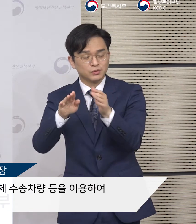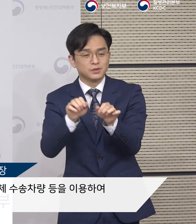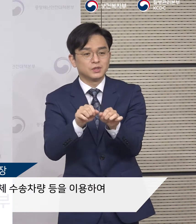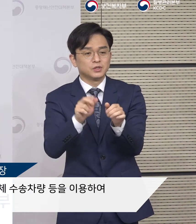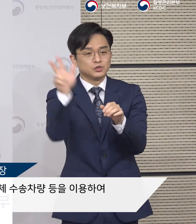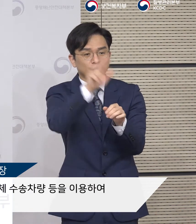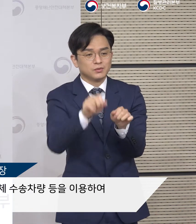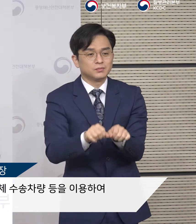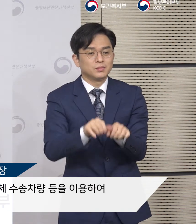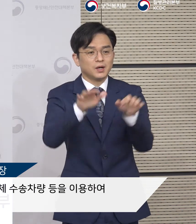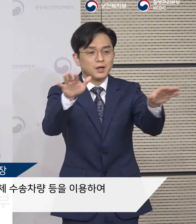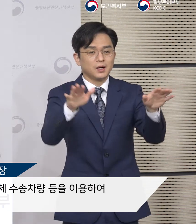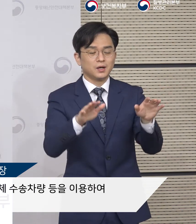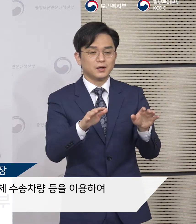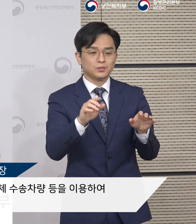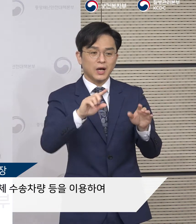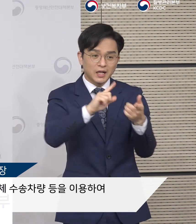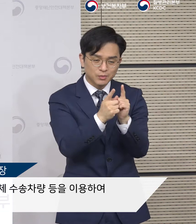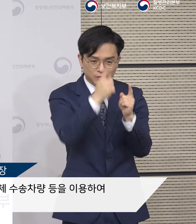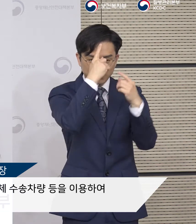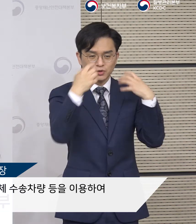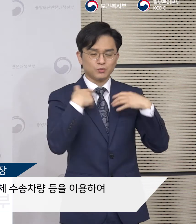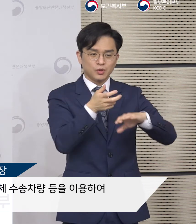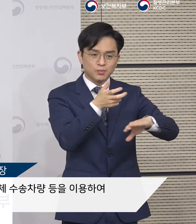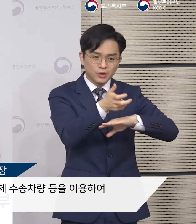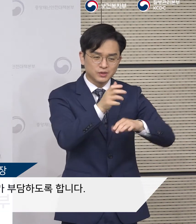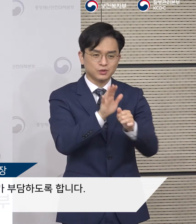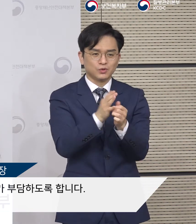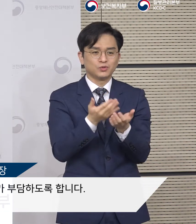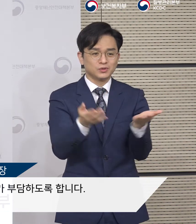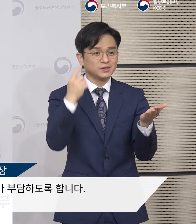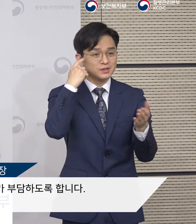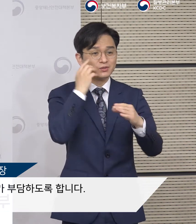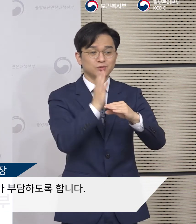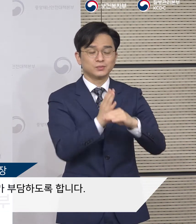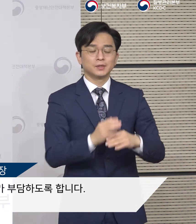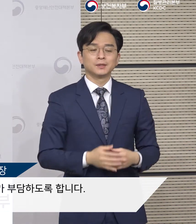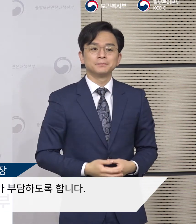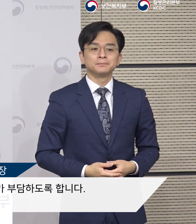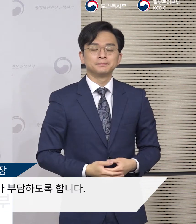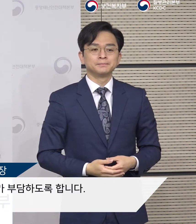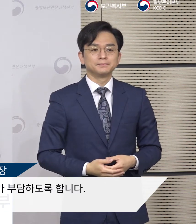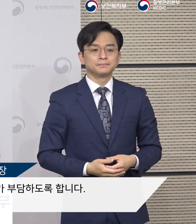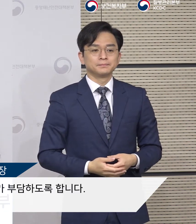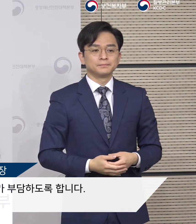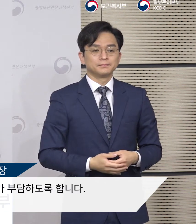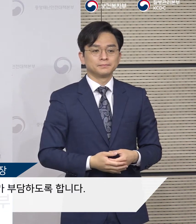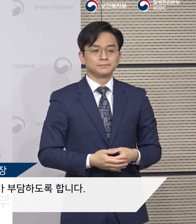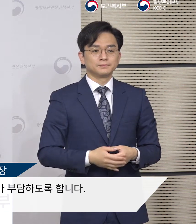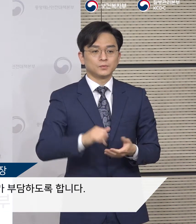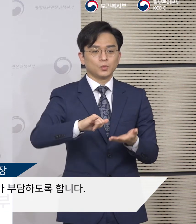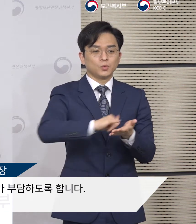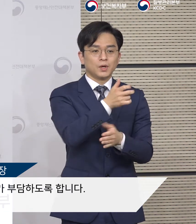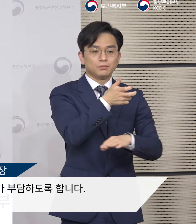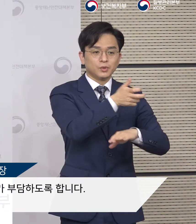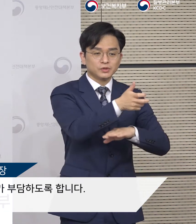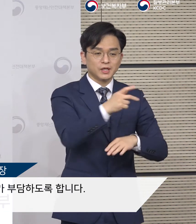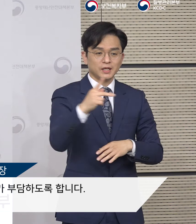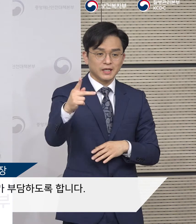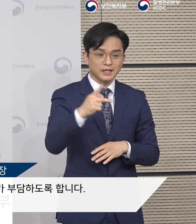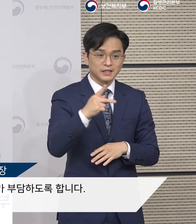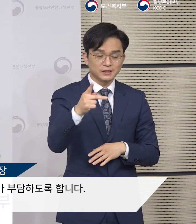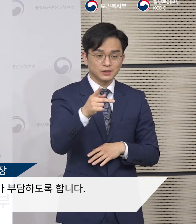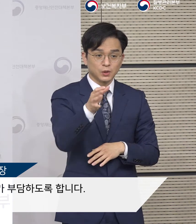및 지자체 수송 차량 등을 이용하여 귀가하도록 할 예정입니다. 이와 관련한 공항버스와 KTX 운임은